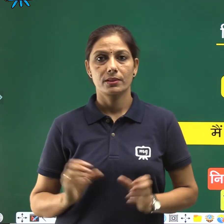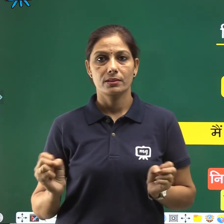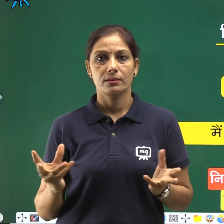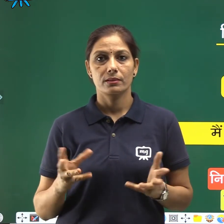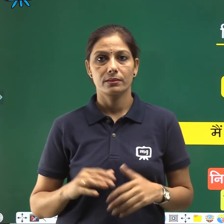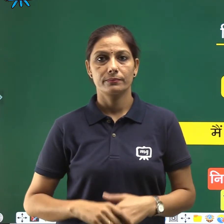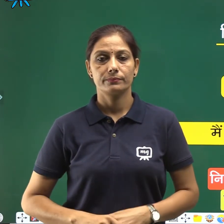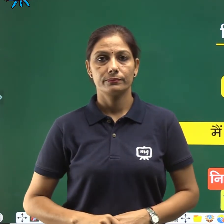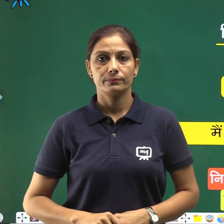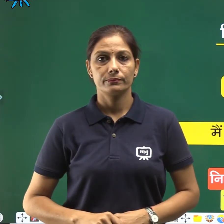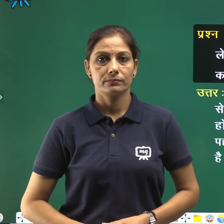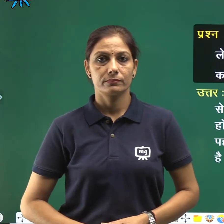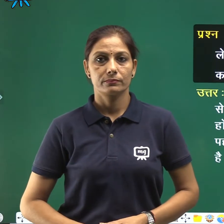करें।